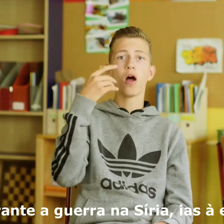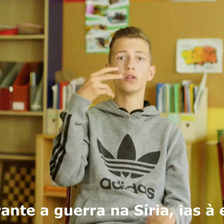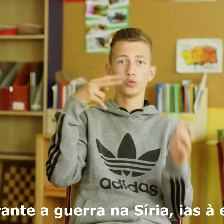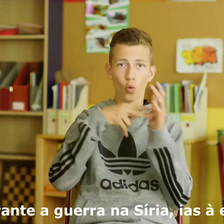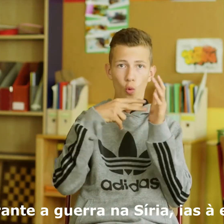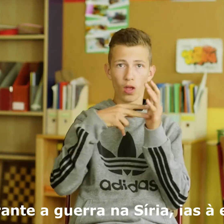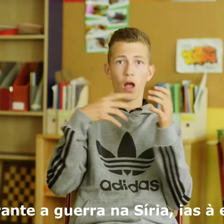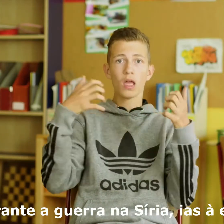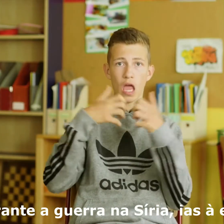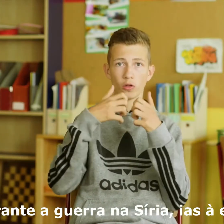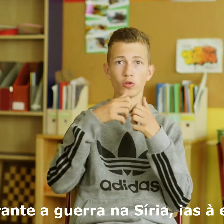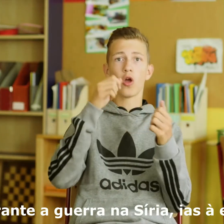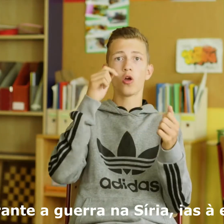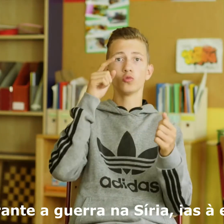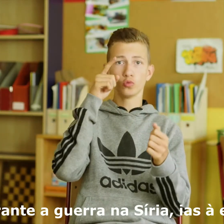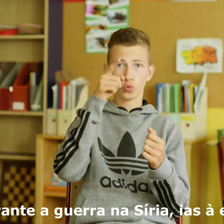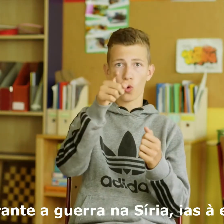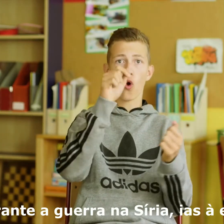a guerra, foste à escola?